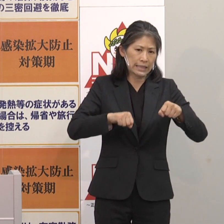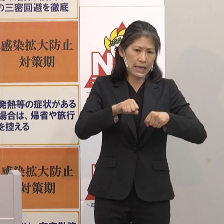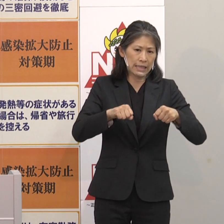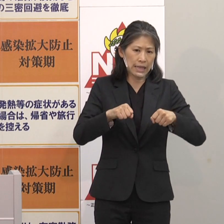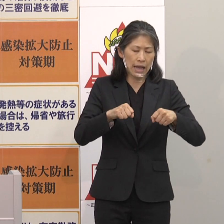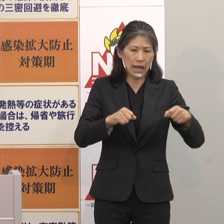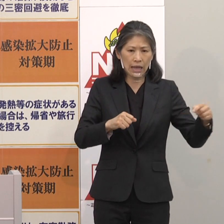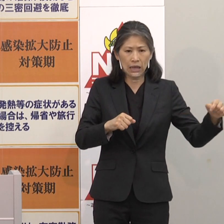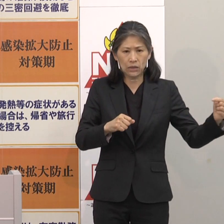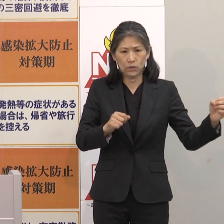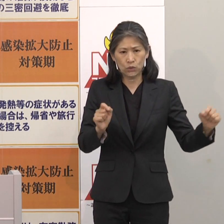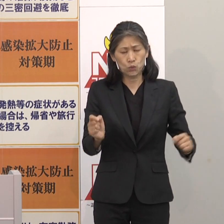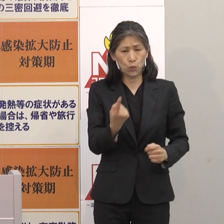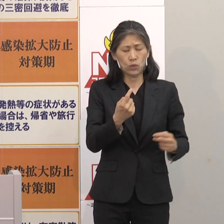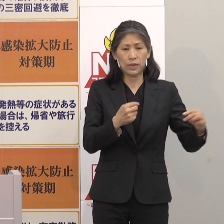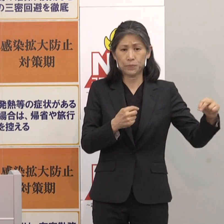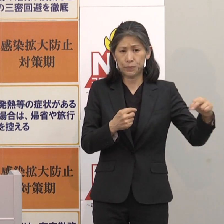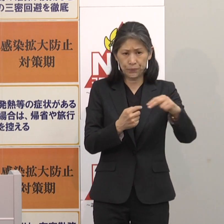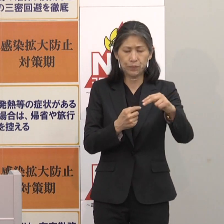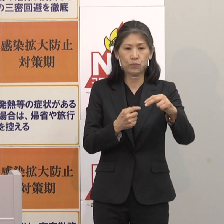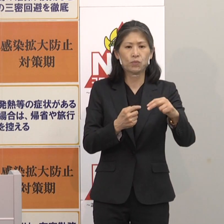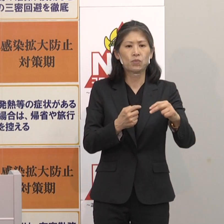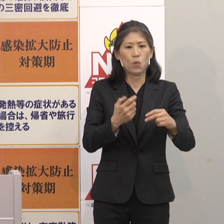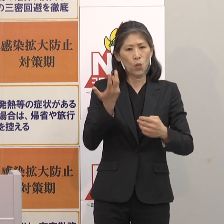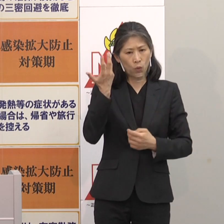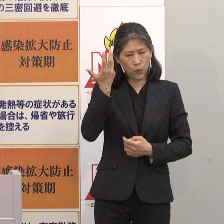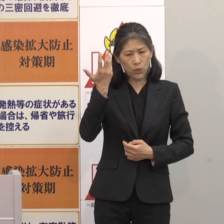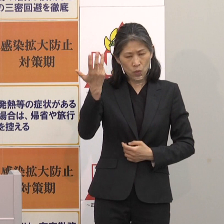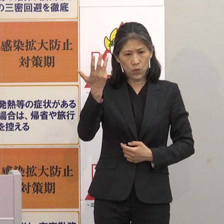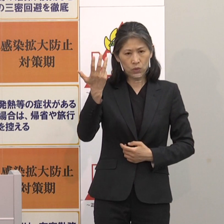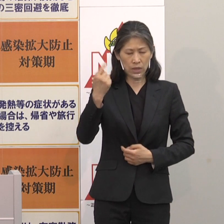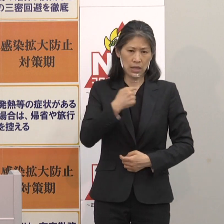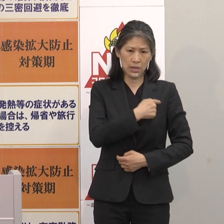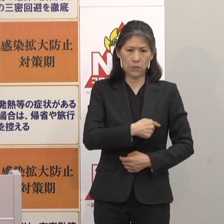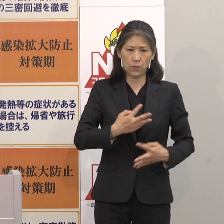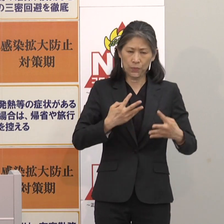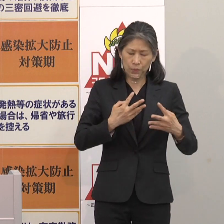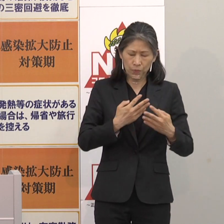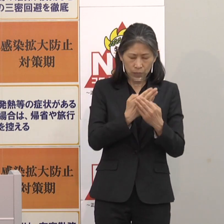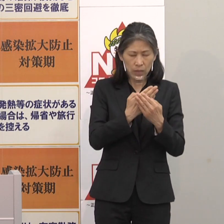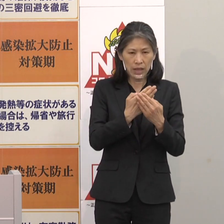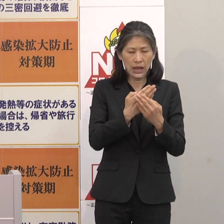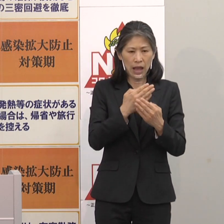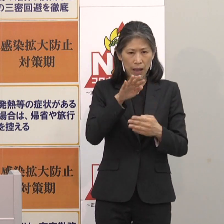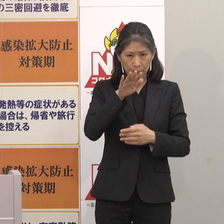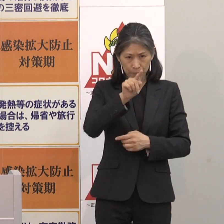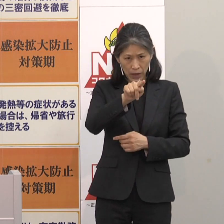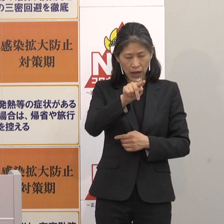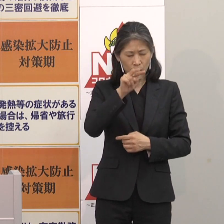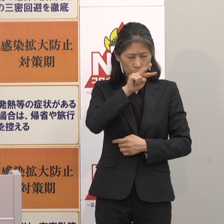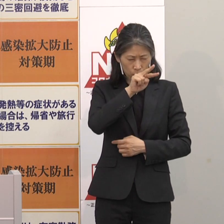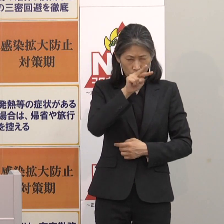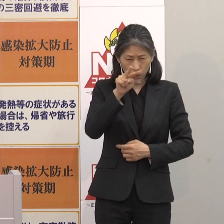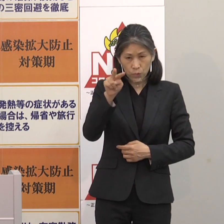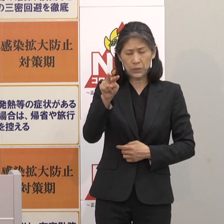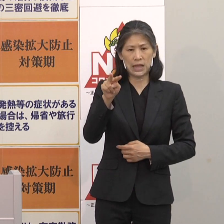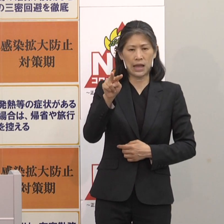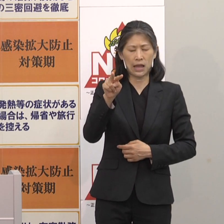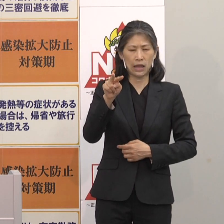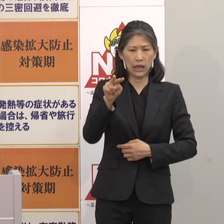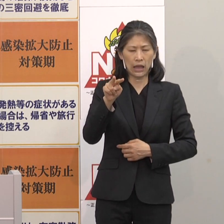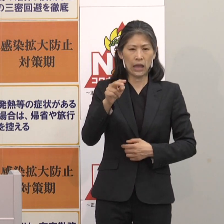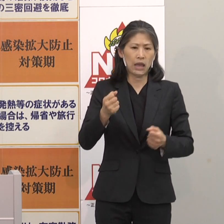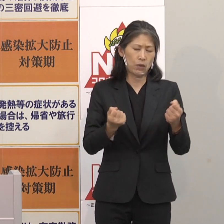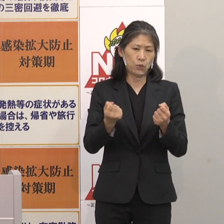て、運転手ドライバーの方々には常に緊張感を持って前を前方をよく見て運転していただきたいと思います